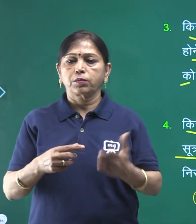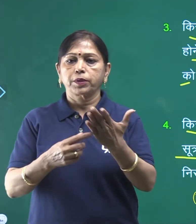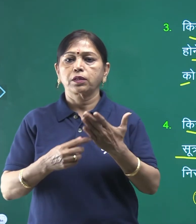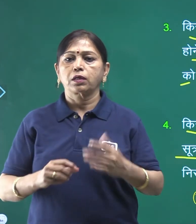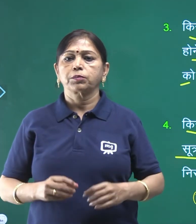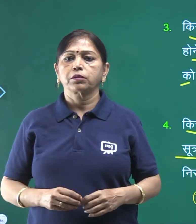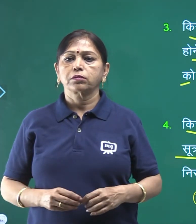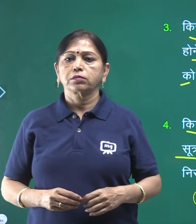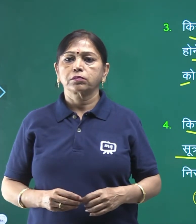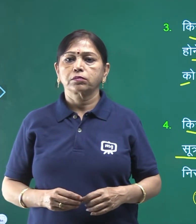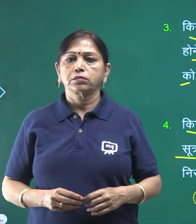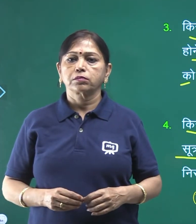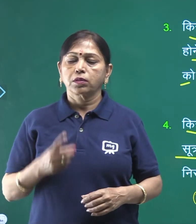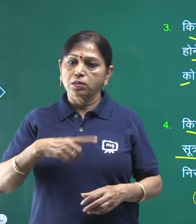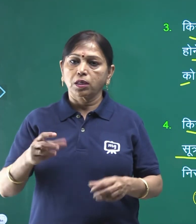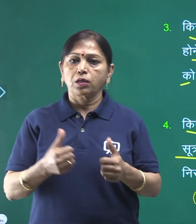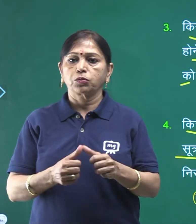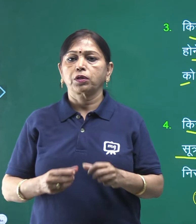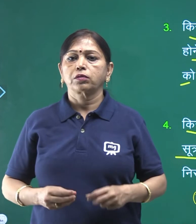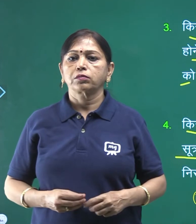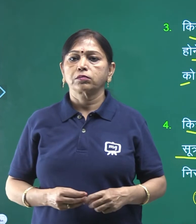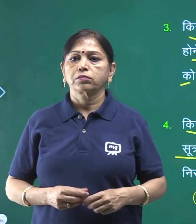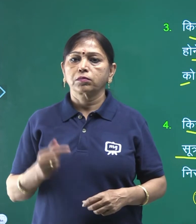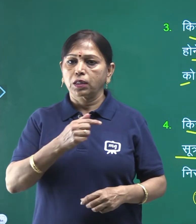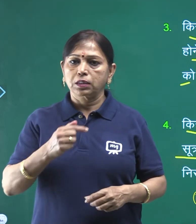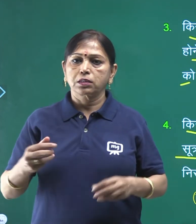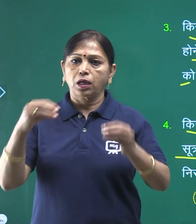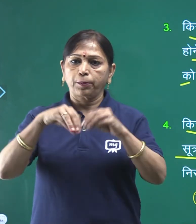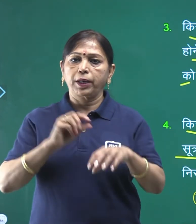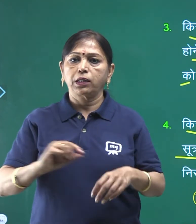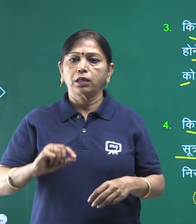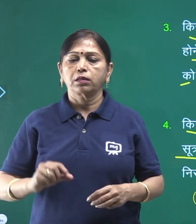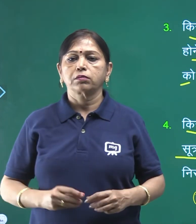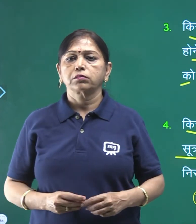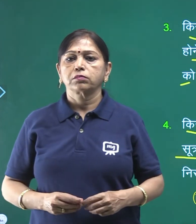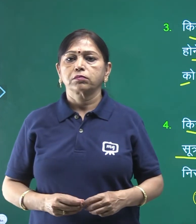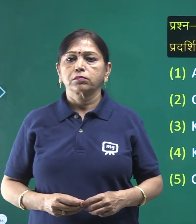प्रतीकात्मक। सही ऑप्शन रिक्त स्थान में लिखेंगे।